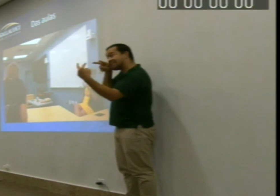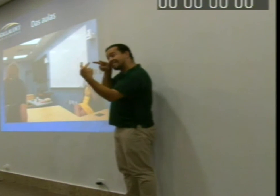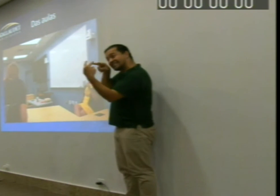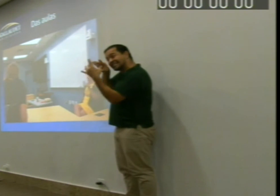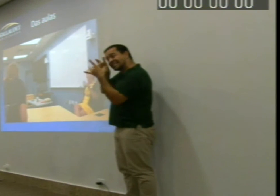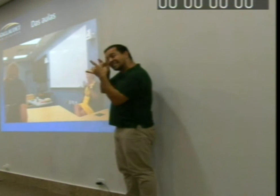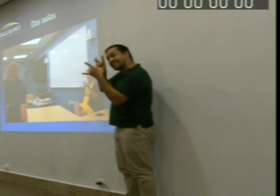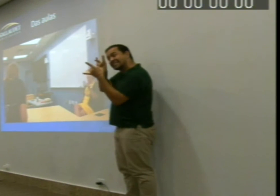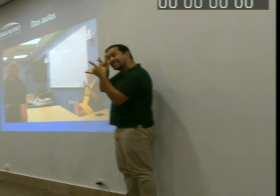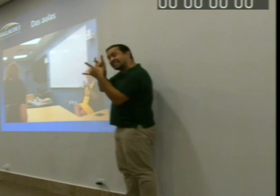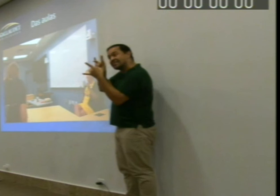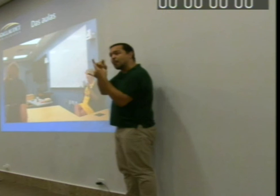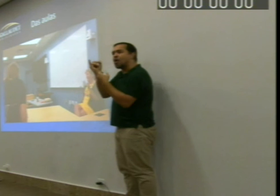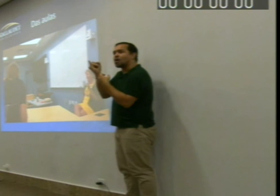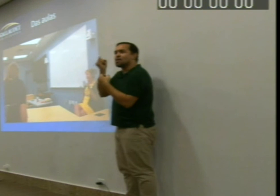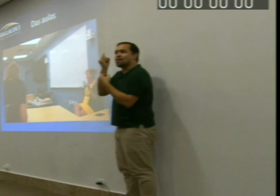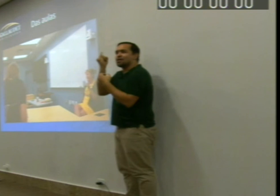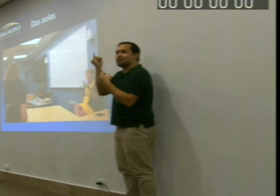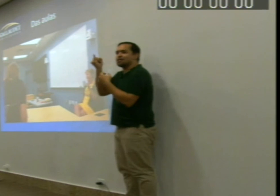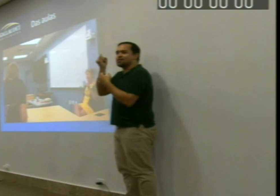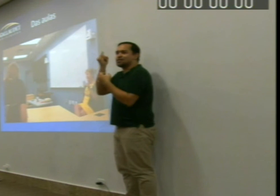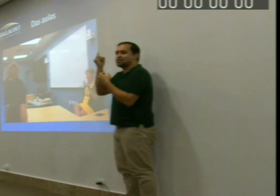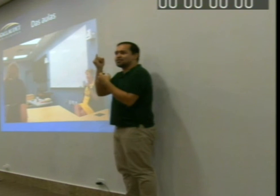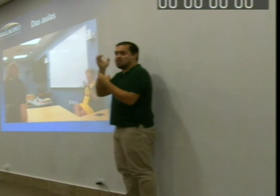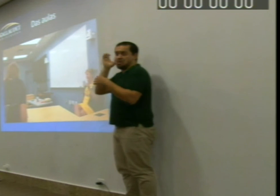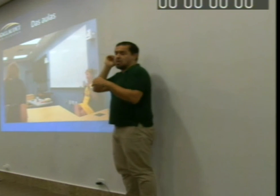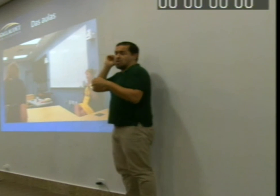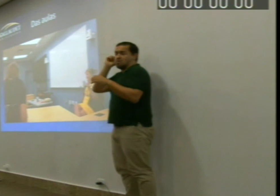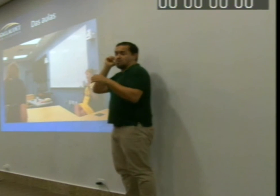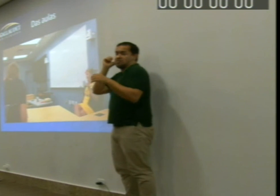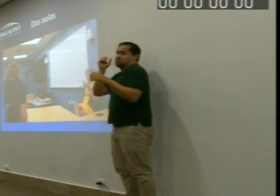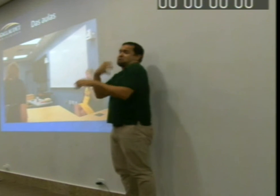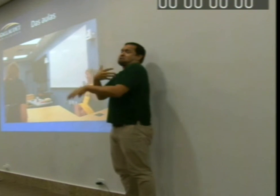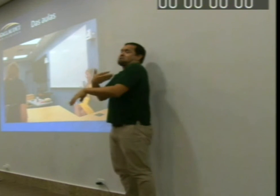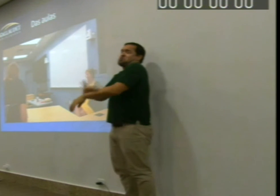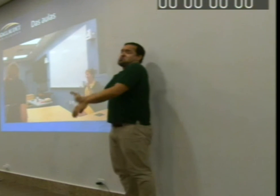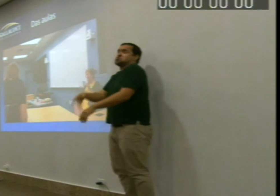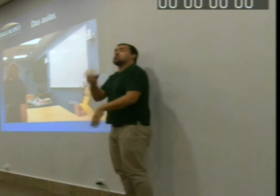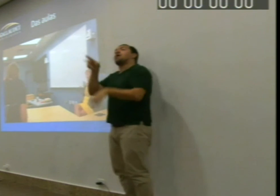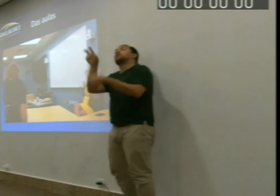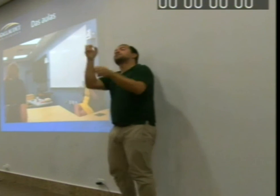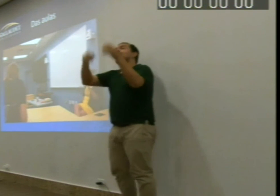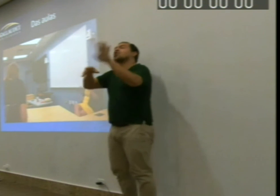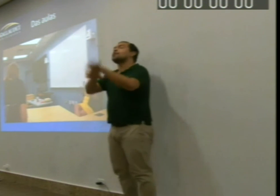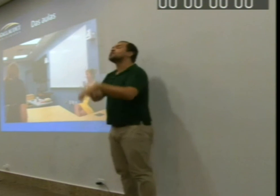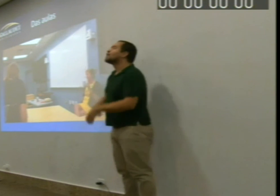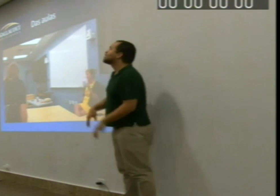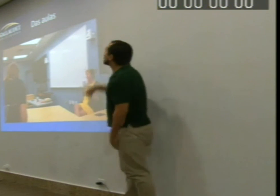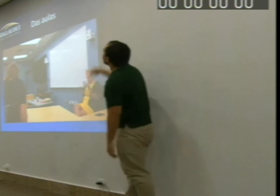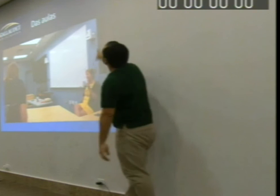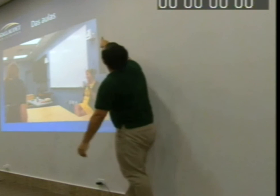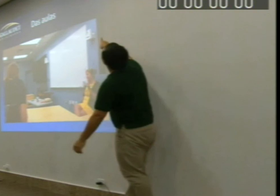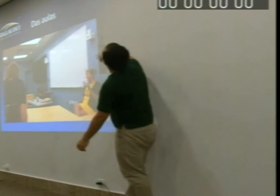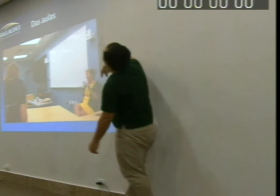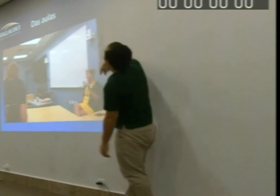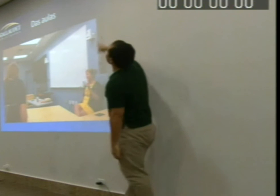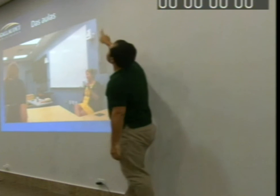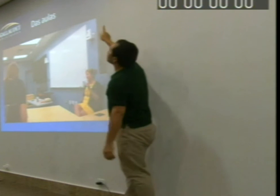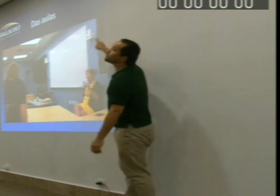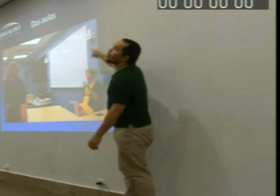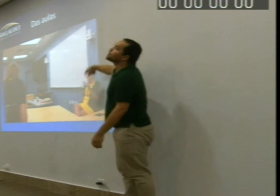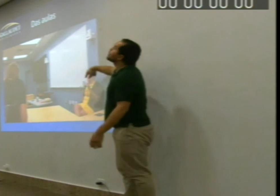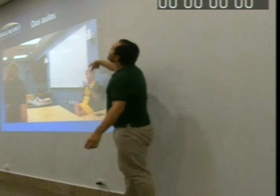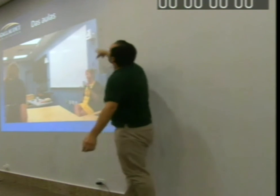olhar porque é porque é um contato visual o ouvinte por exemplo ele já tem o costume de falar